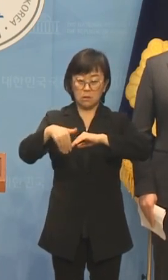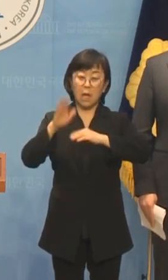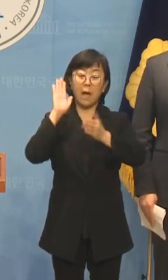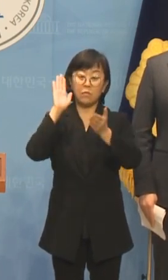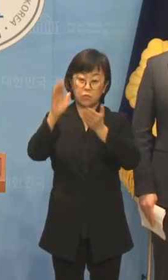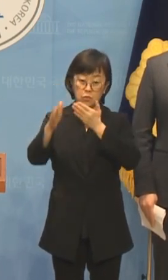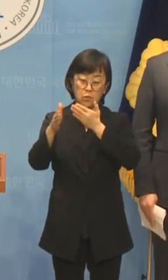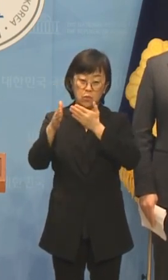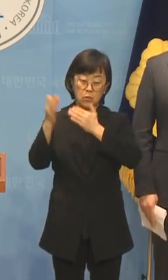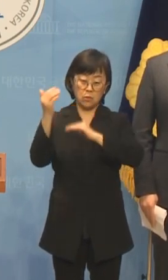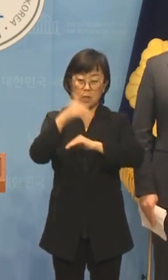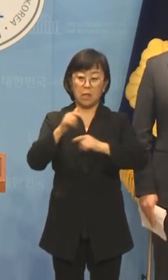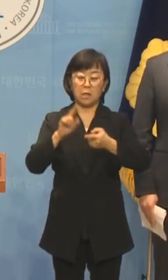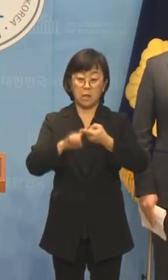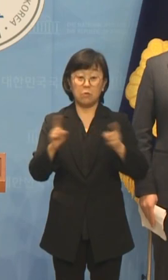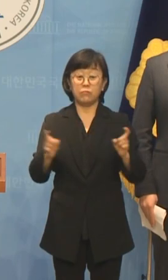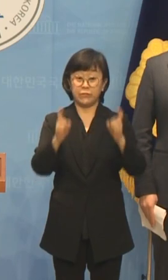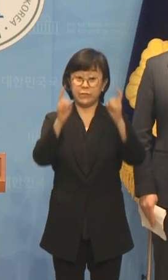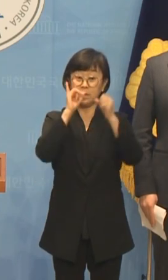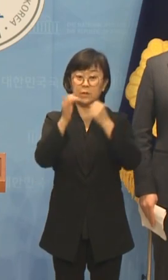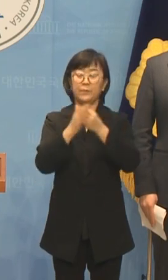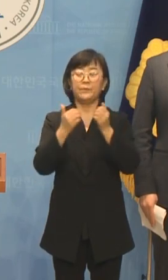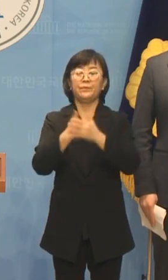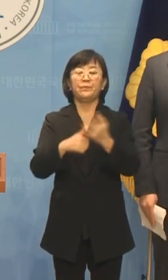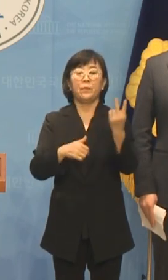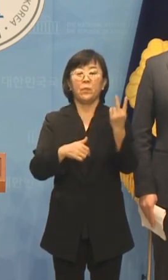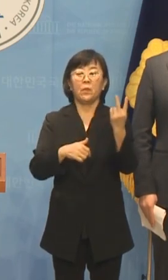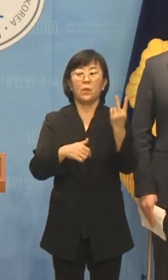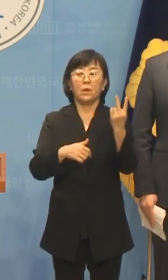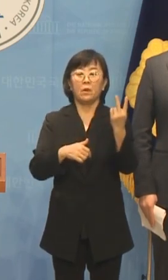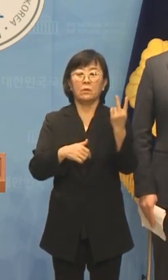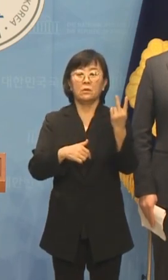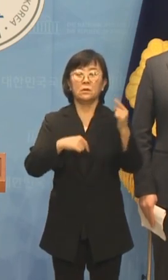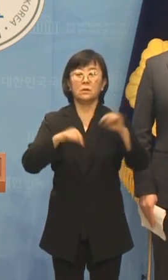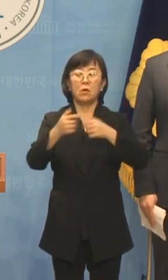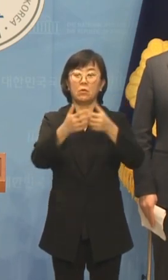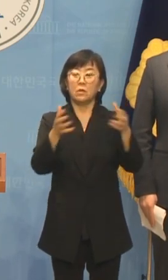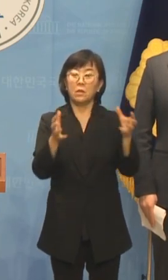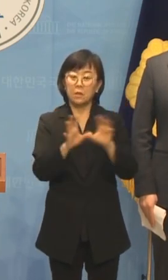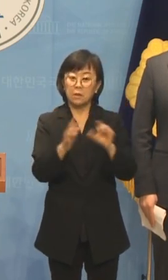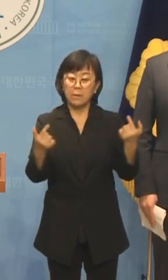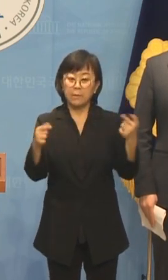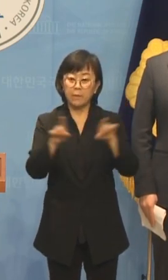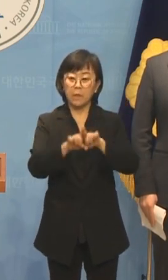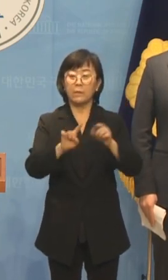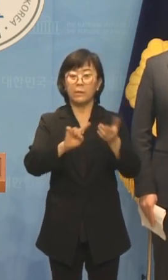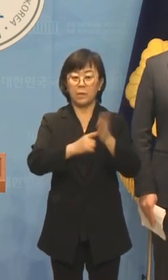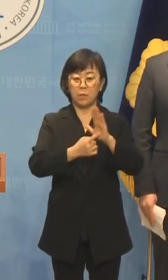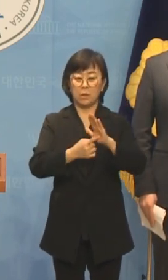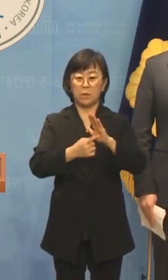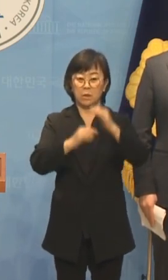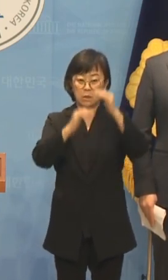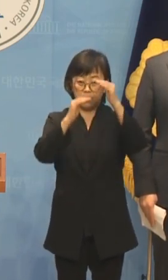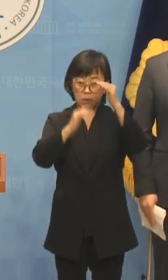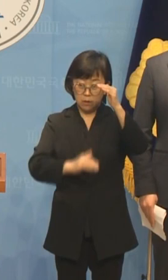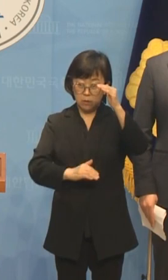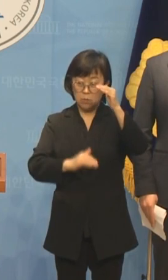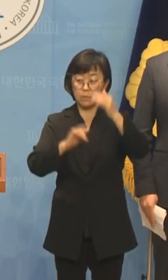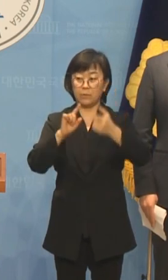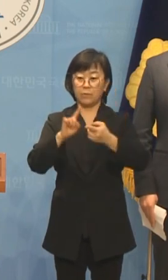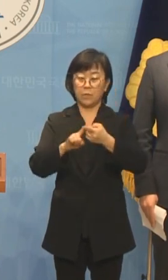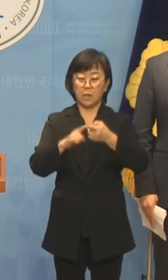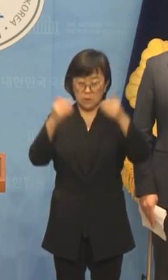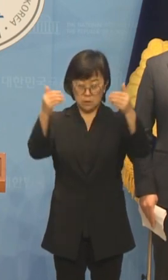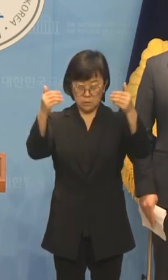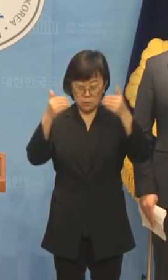관한 논란이 뜨겁습니다. 오늘 두 정당이 함께 발표하는 기자회견을